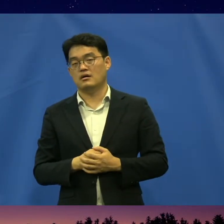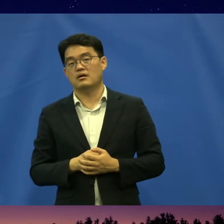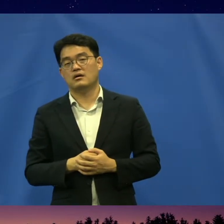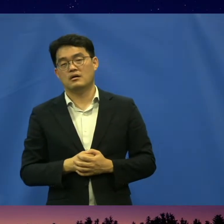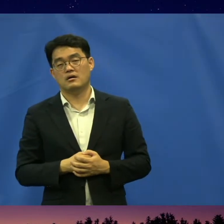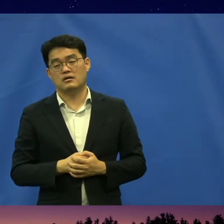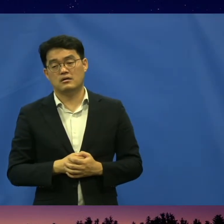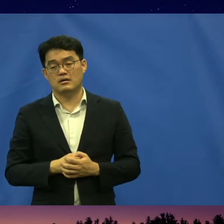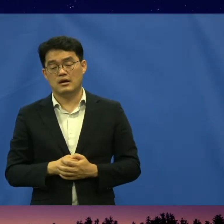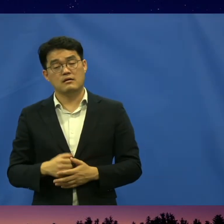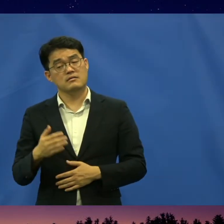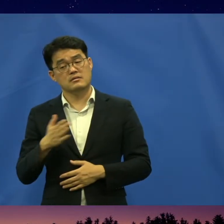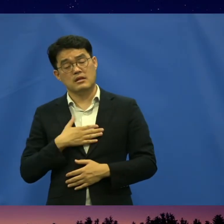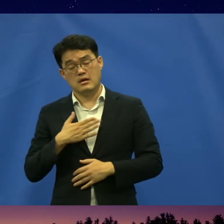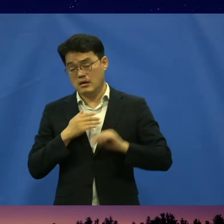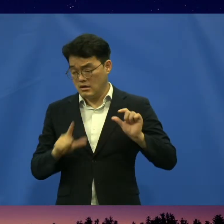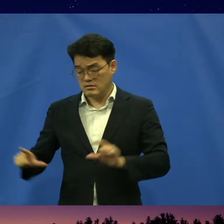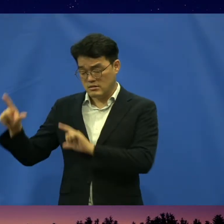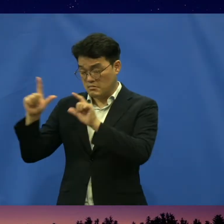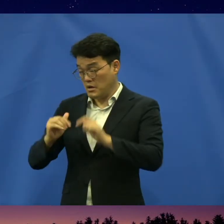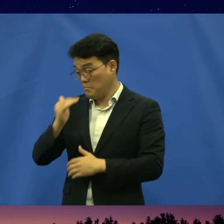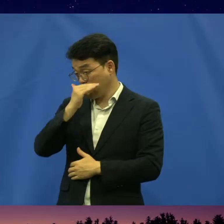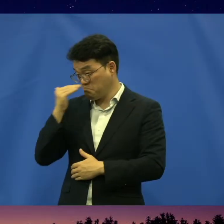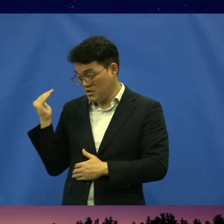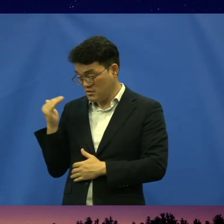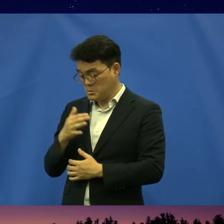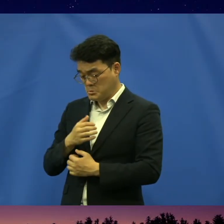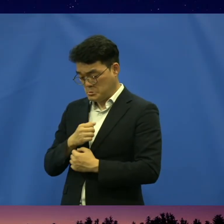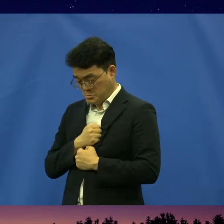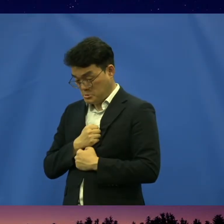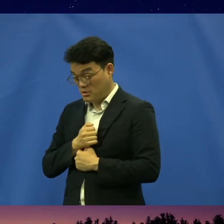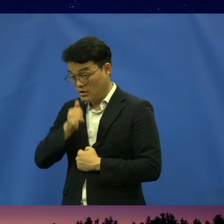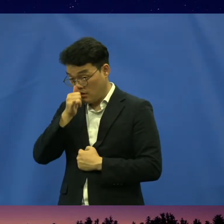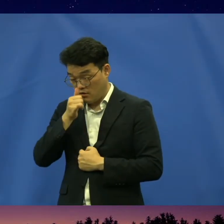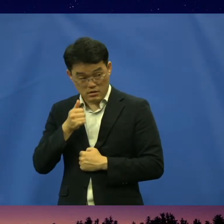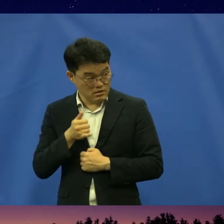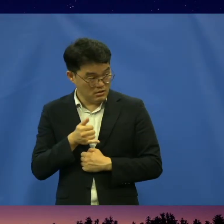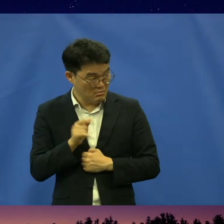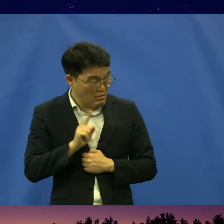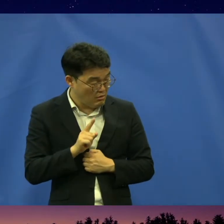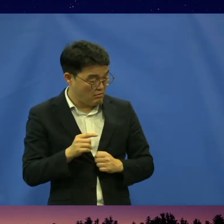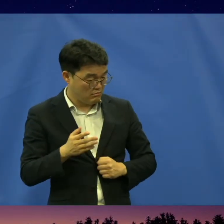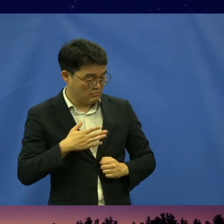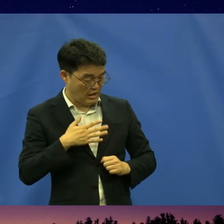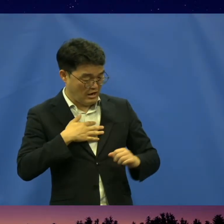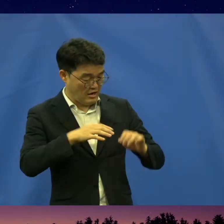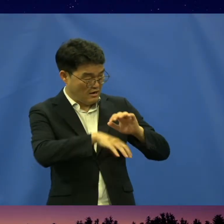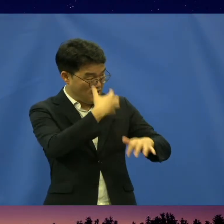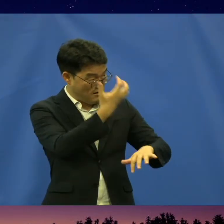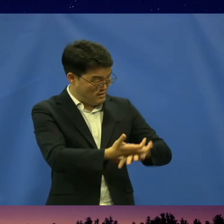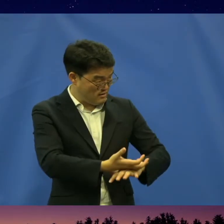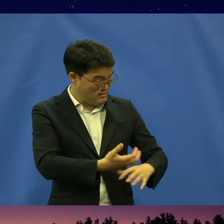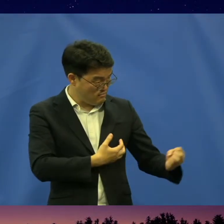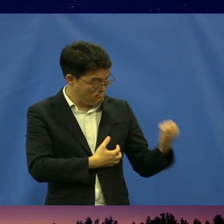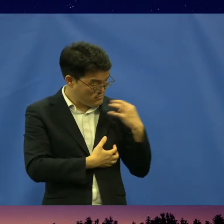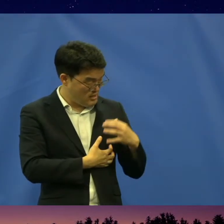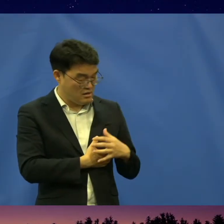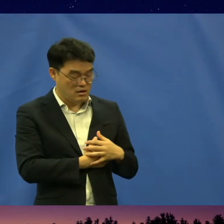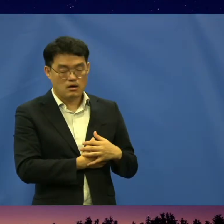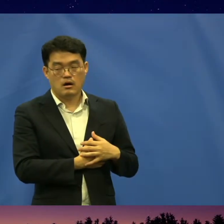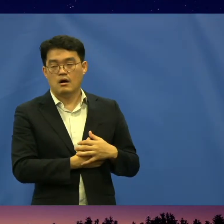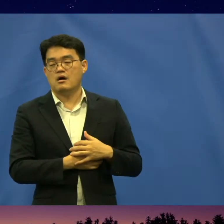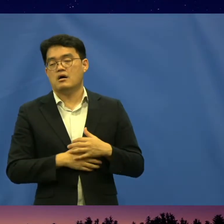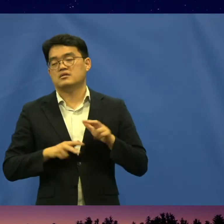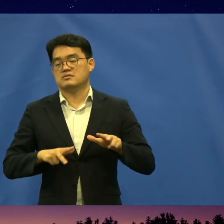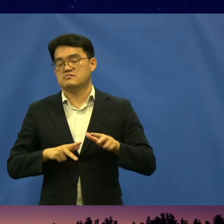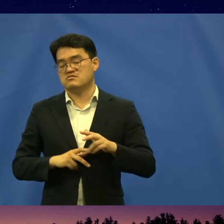남다르게 자신의 삶을 반듯하게 지켜온 사람에게 이 비난은 격정에 타오르게 하는 겁니다. 지금 그 느헤미야가 그런 거예요.